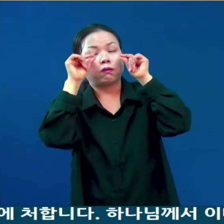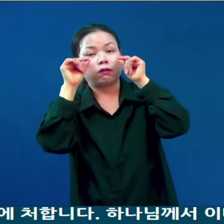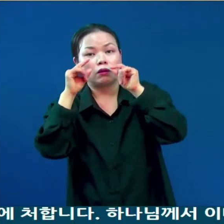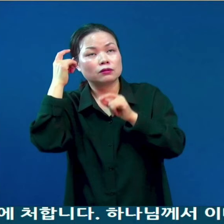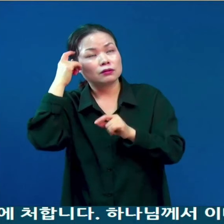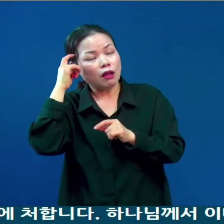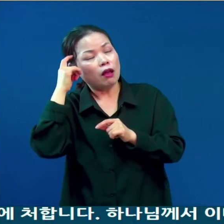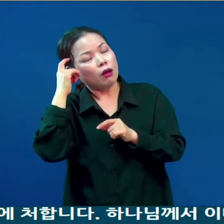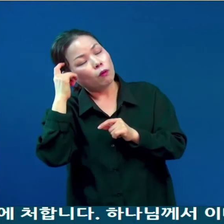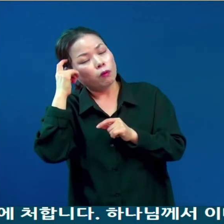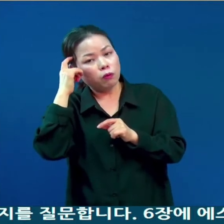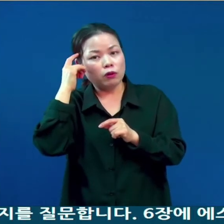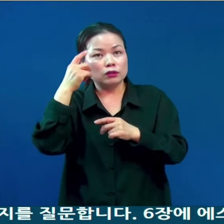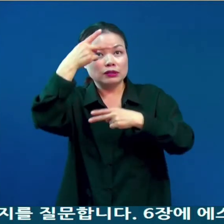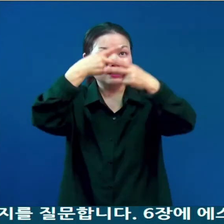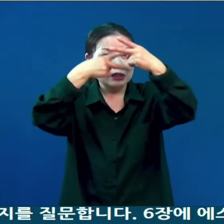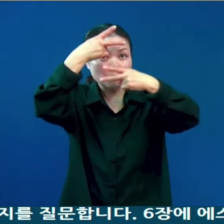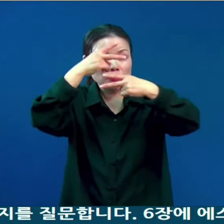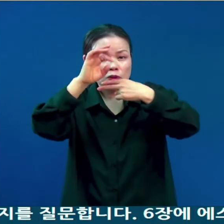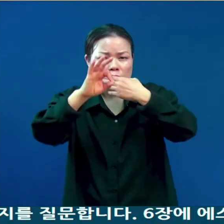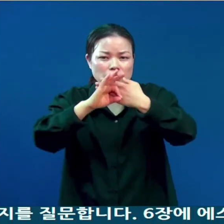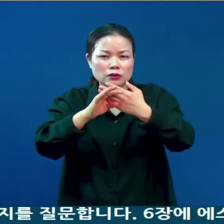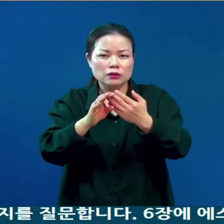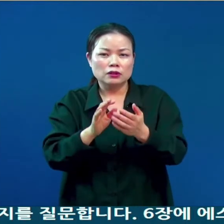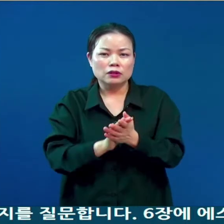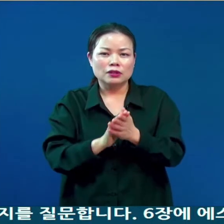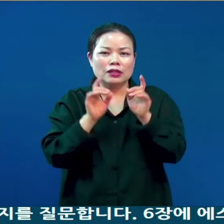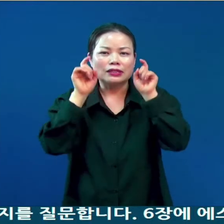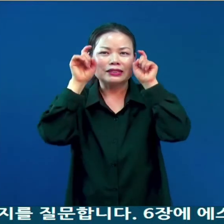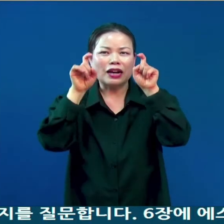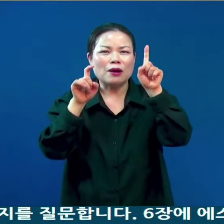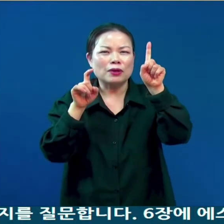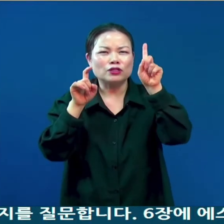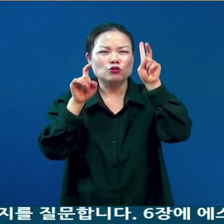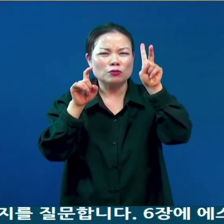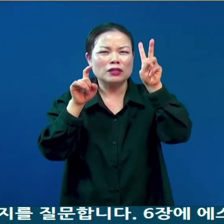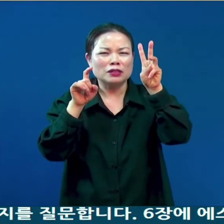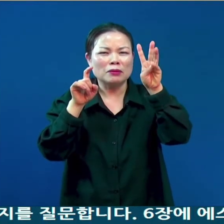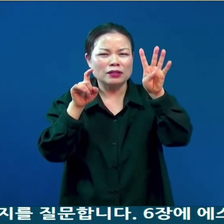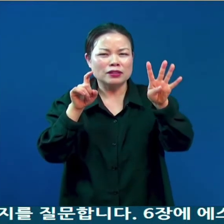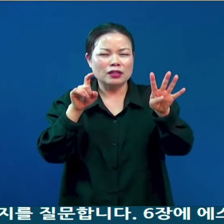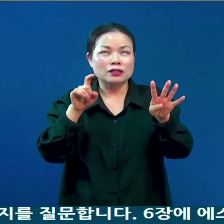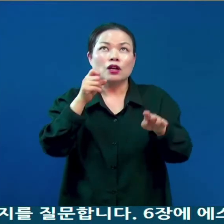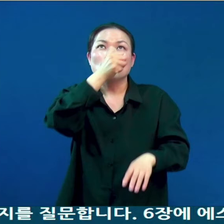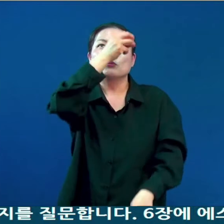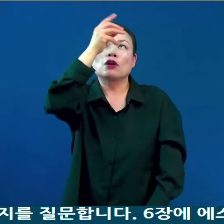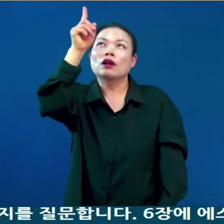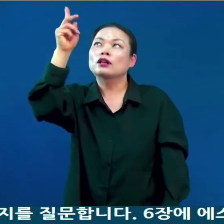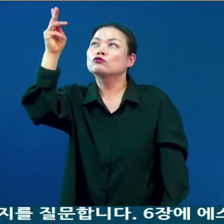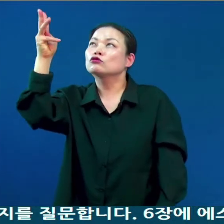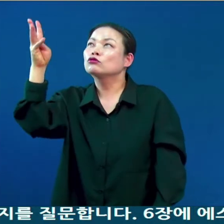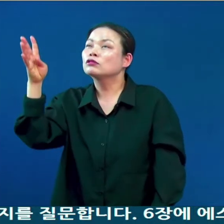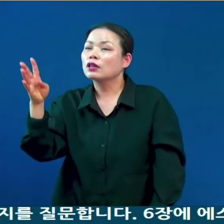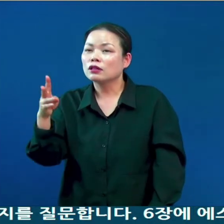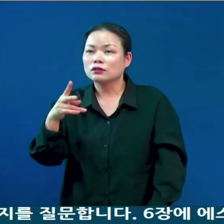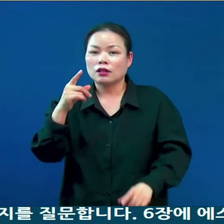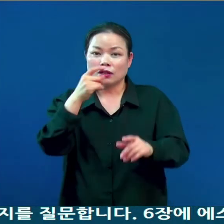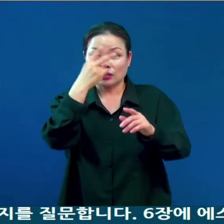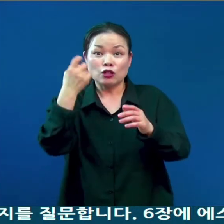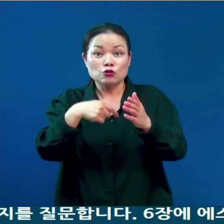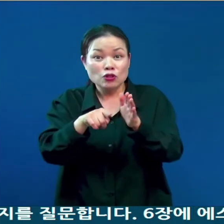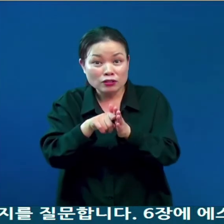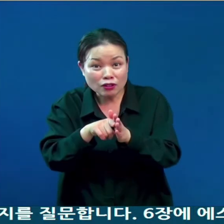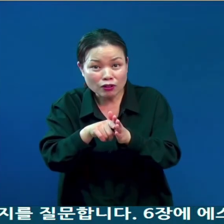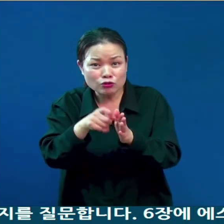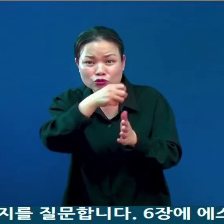생각들을 하죠. 말 그대로 드라마에서 보면 양 한 마리, 양 두 마리, 양 세 마리, 그다음에 별 하나, 별 둘 그렇게 세는데 여러분,